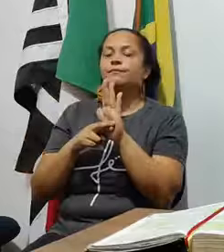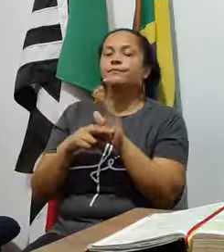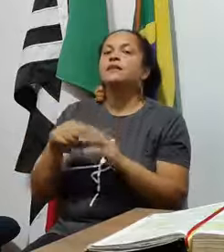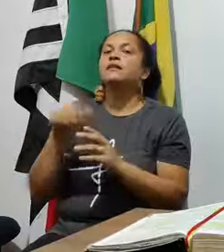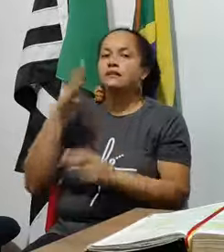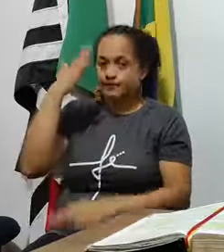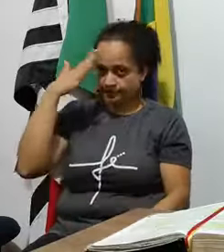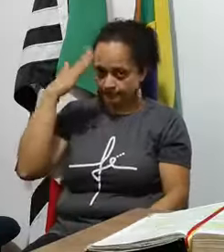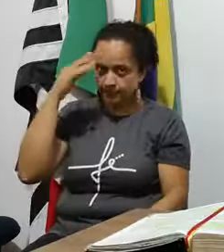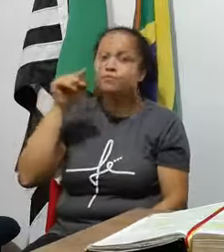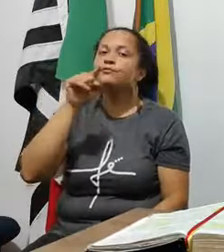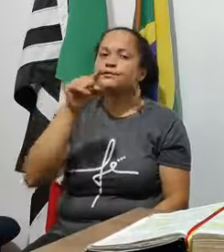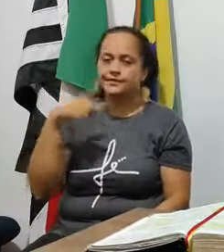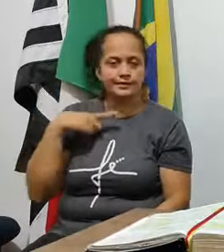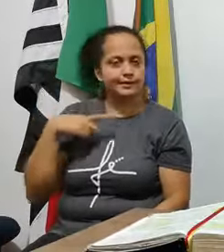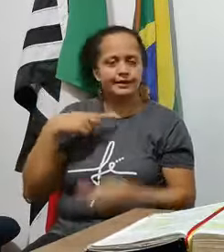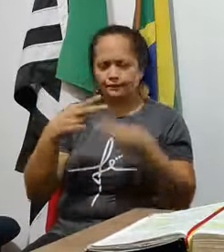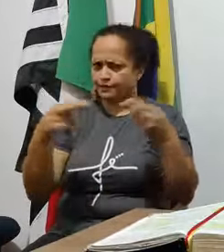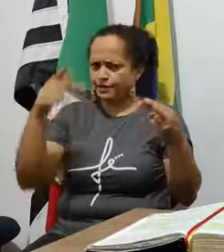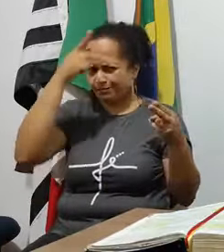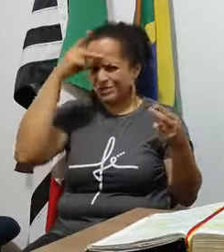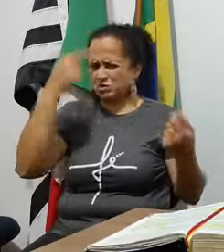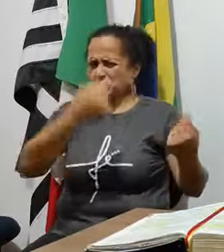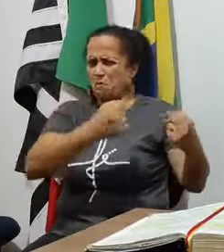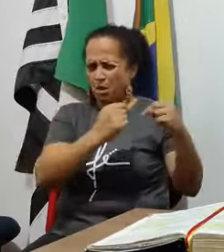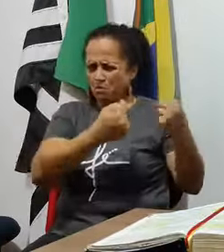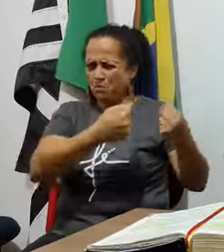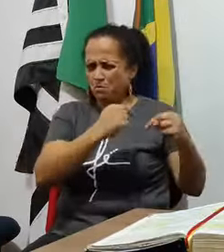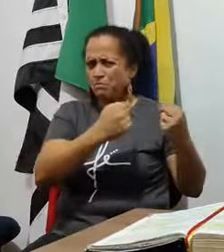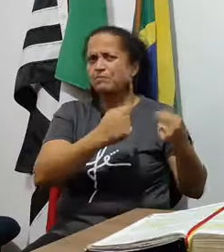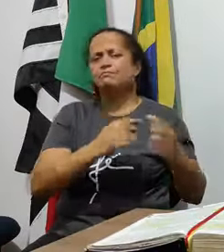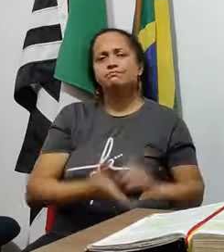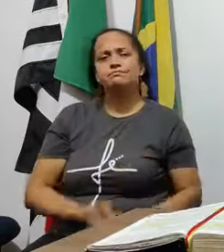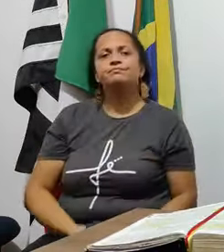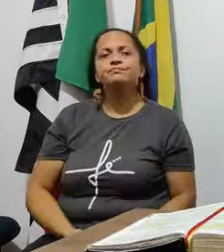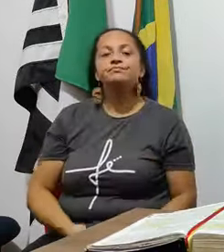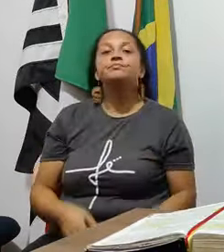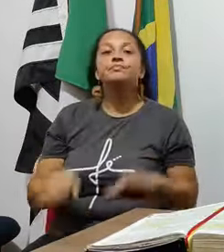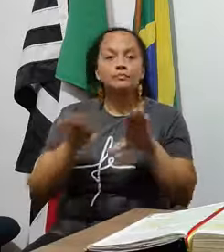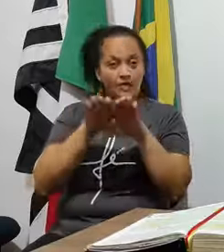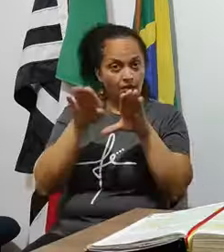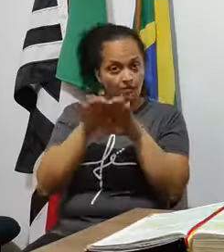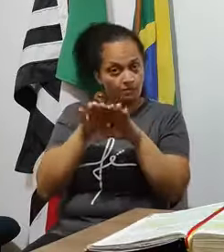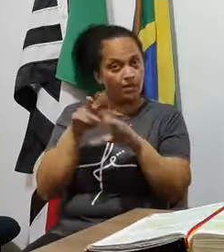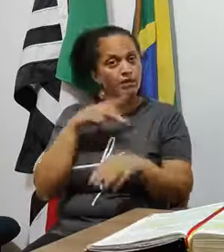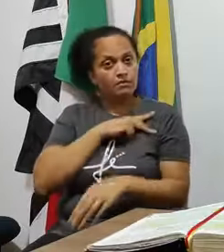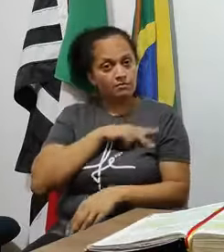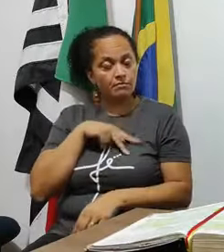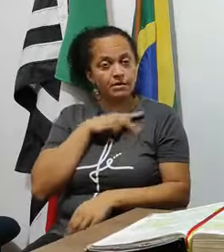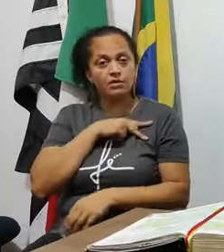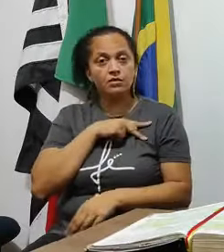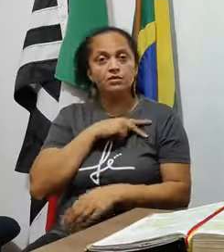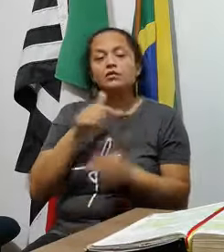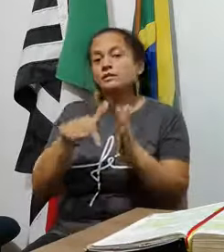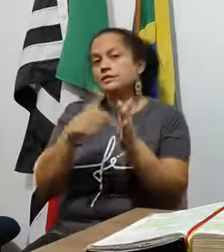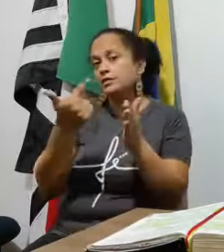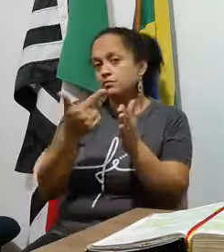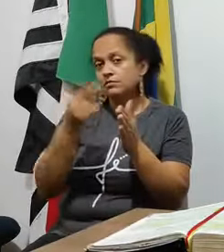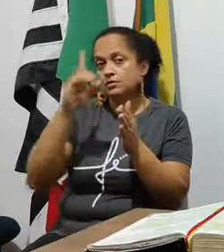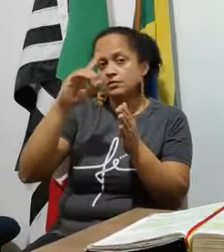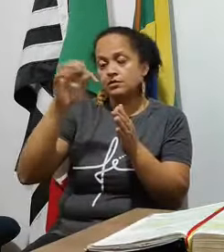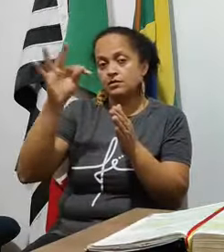sabendo, você vai ser perseguido, não é? Ele também, o apóstolo Paulo, na sua segunda carta a